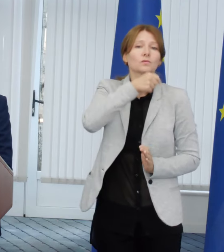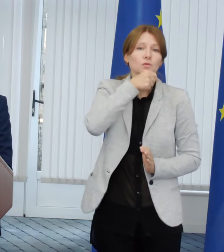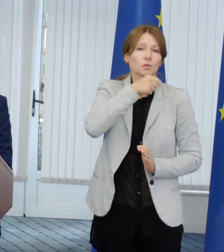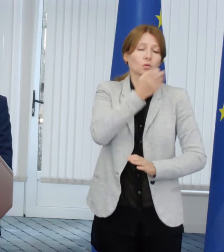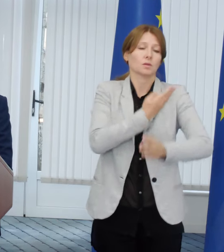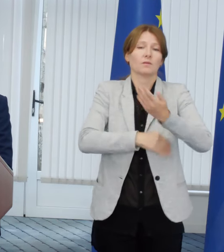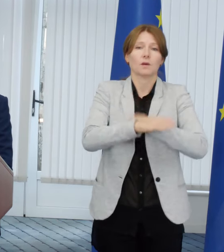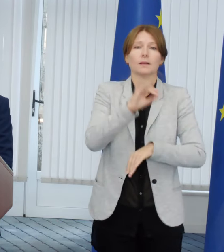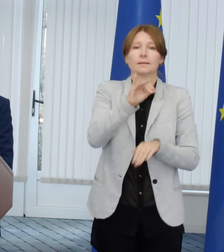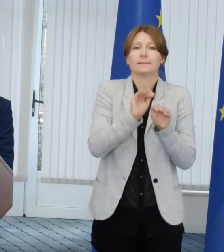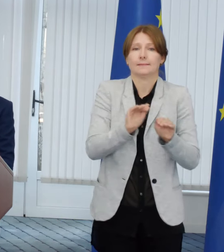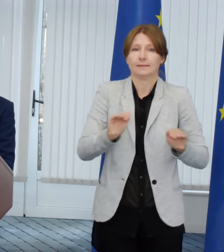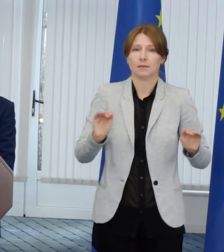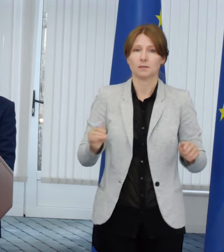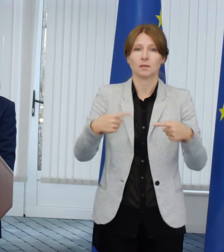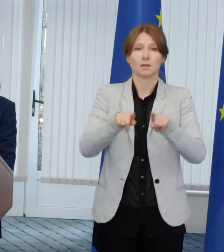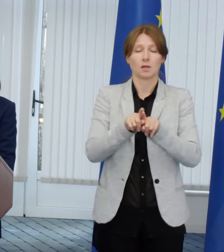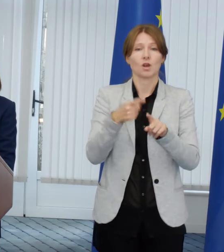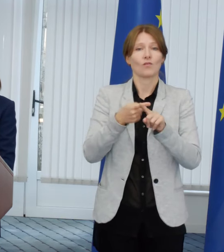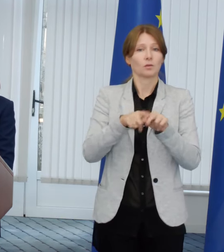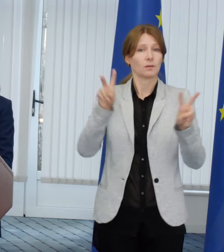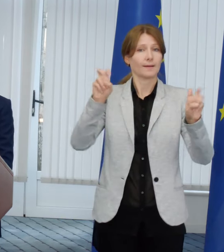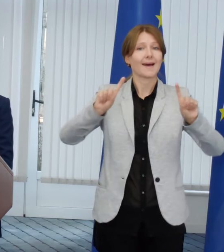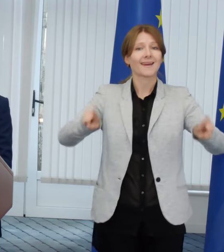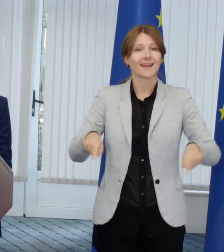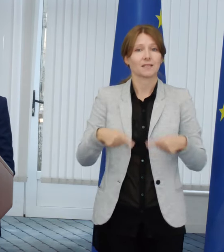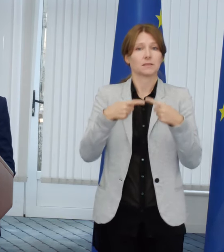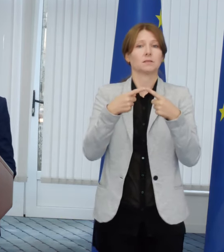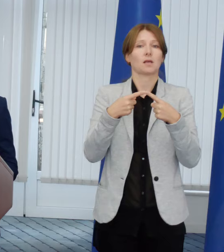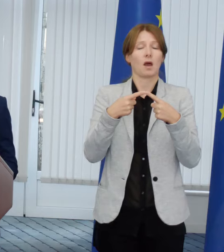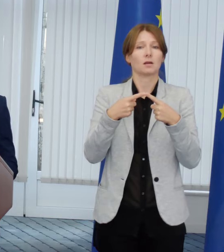cu dizabilități. Reforma Restart, cum am spus, a venit cu